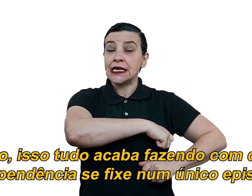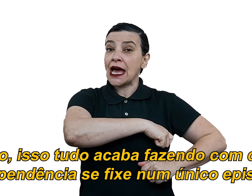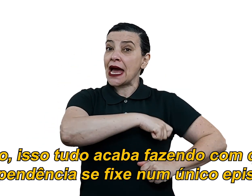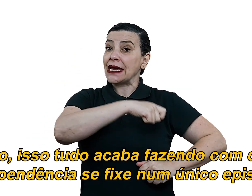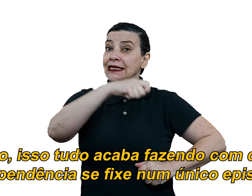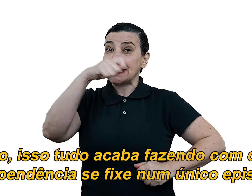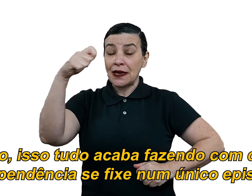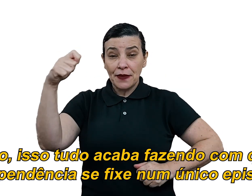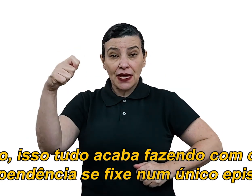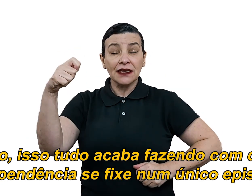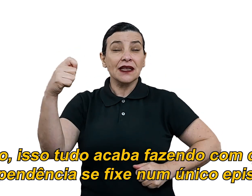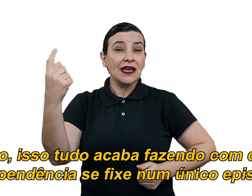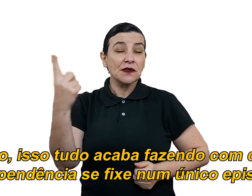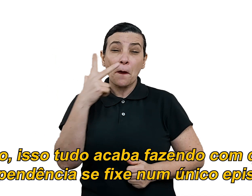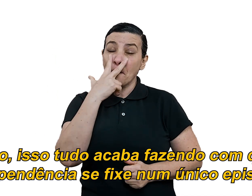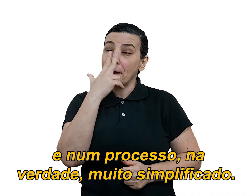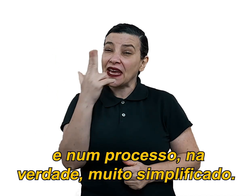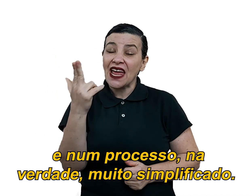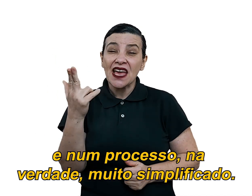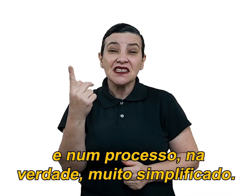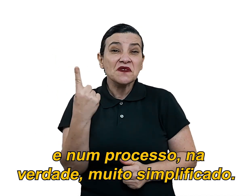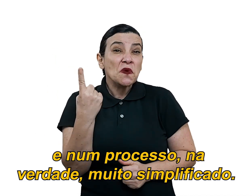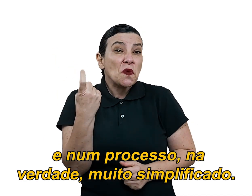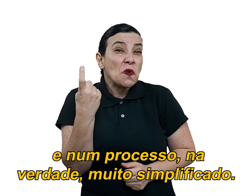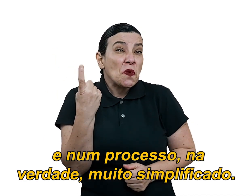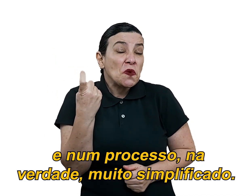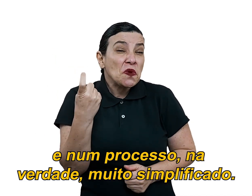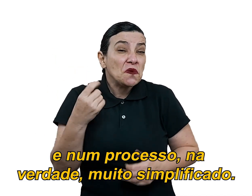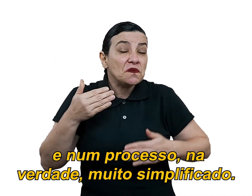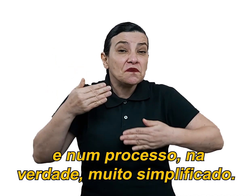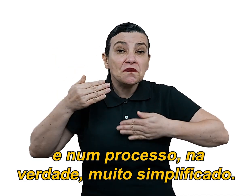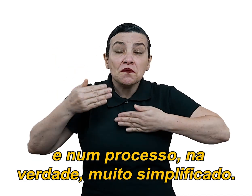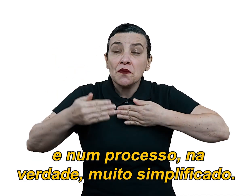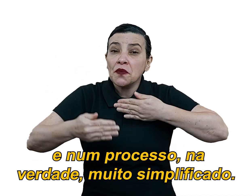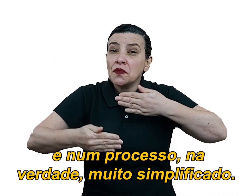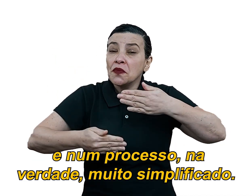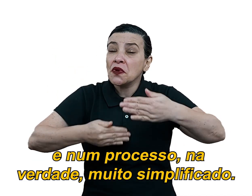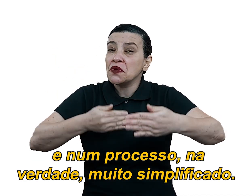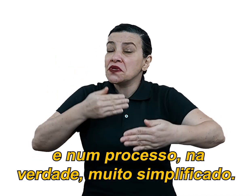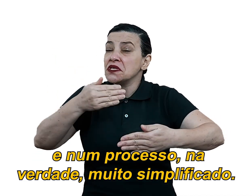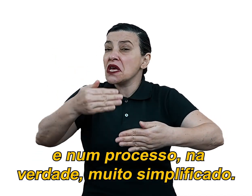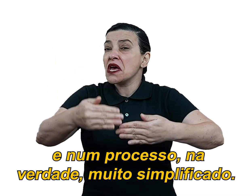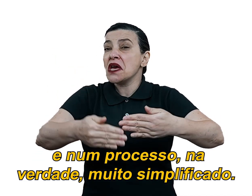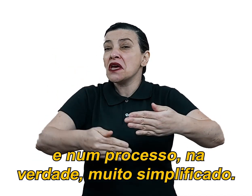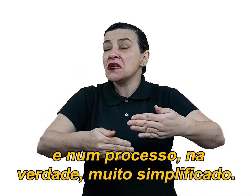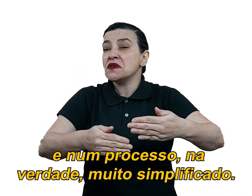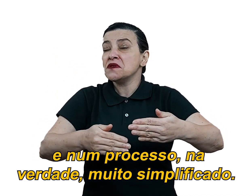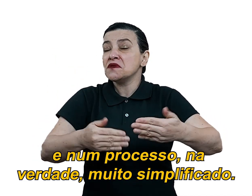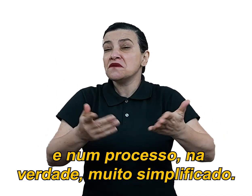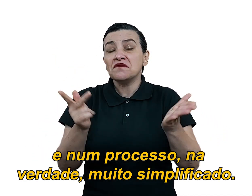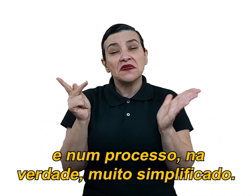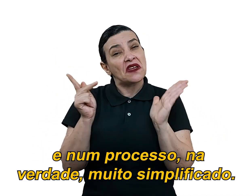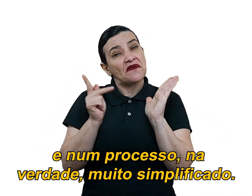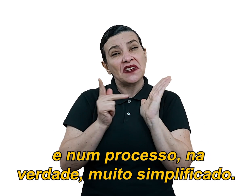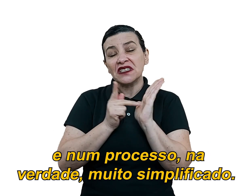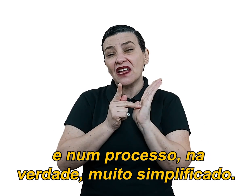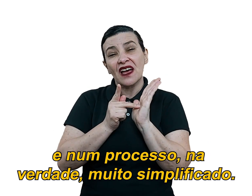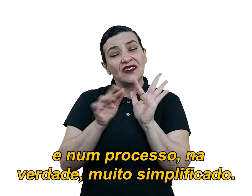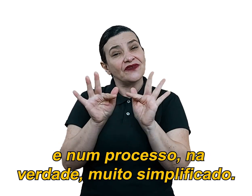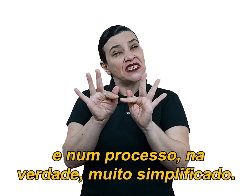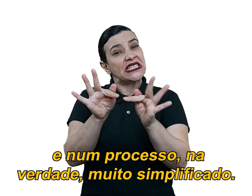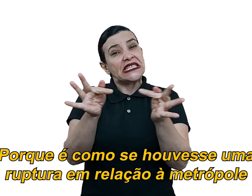se fixe num único episódio e num processo, na verdade, muito,